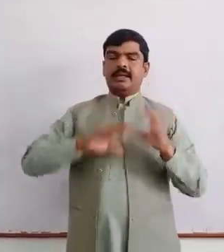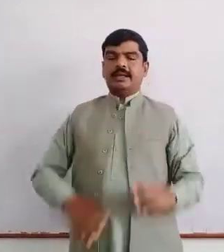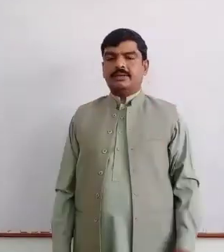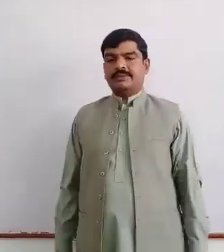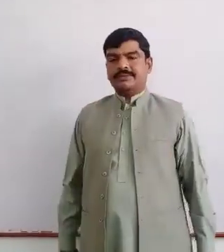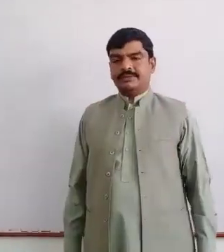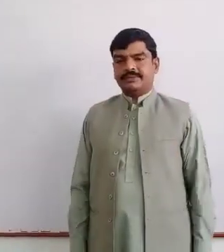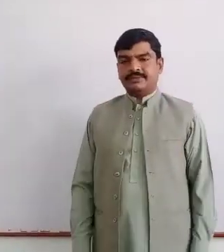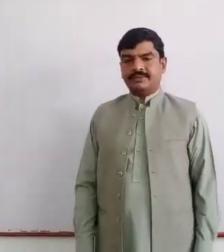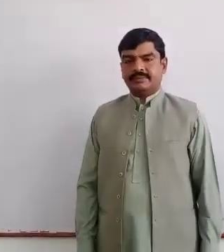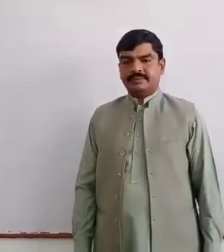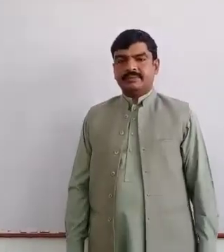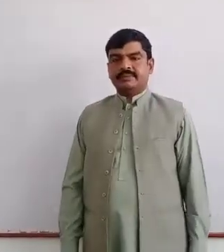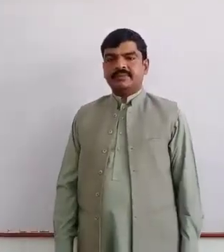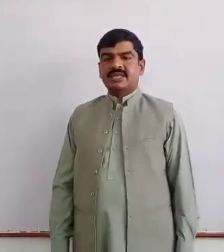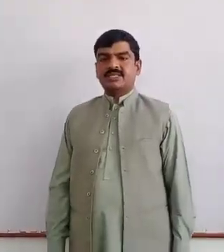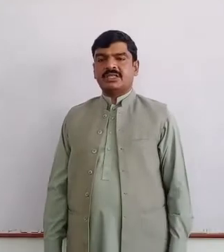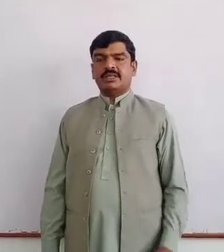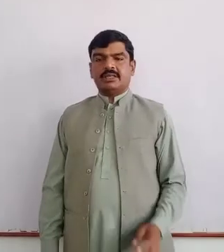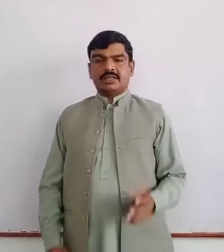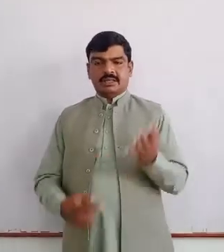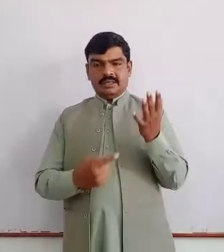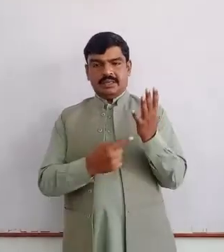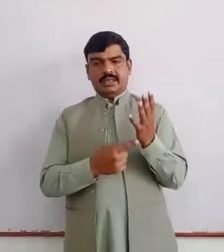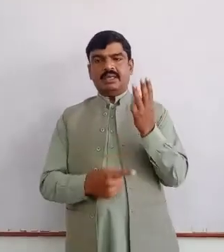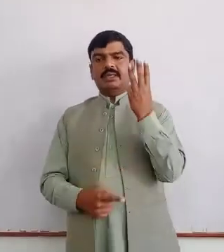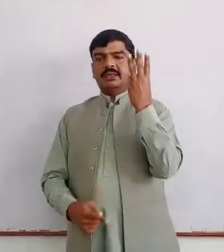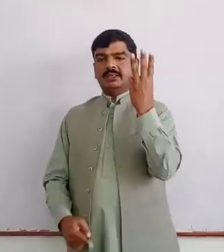लाना। तहसील, तहसील, T3,